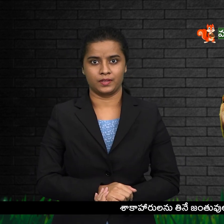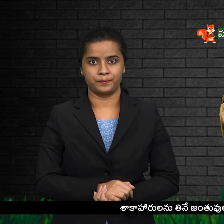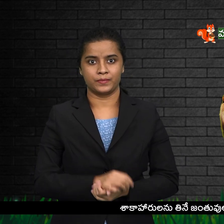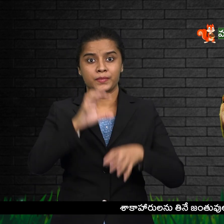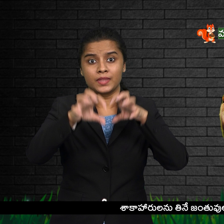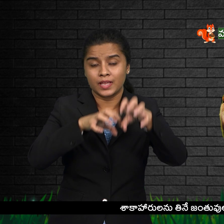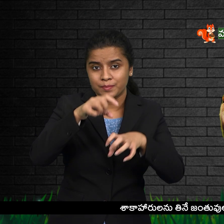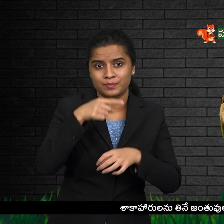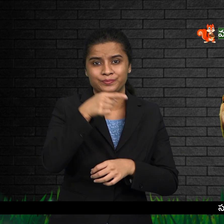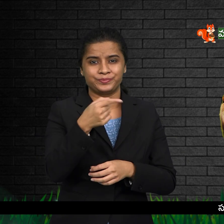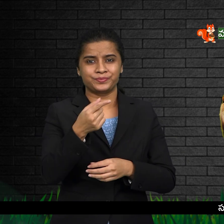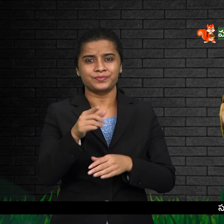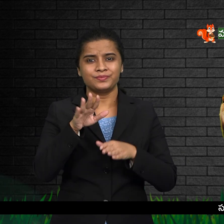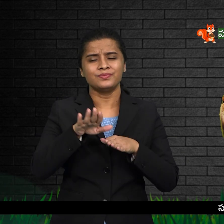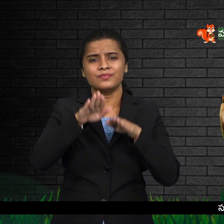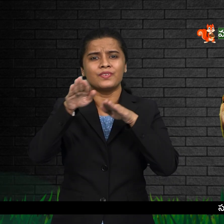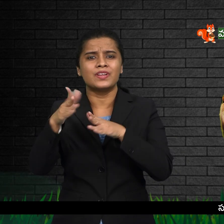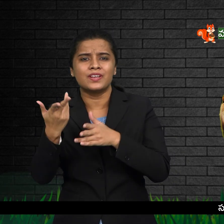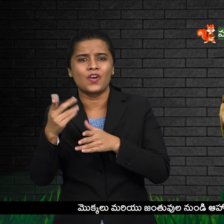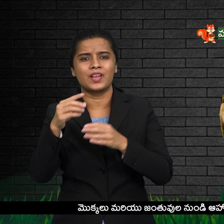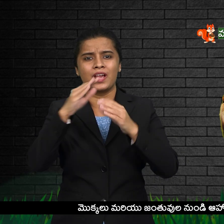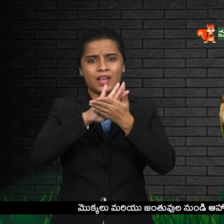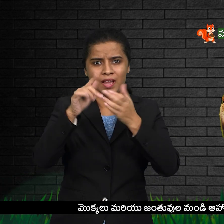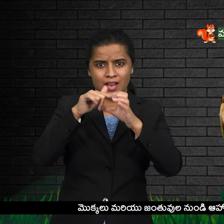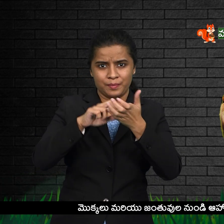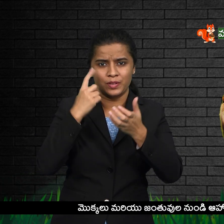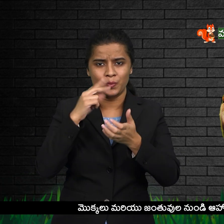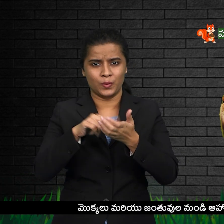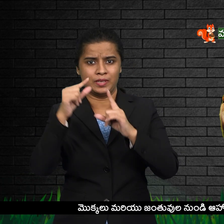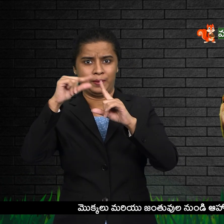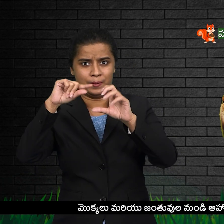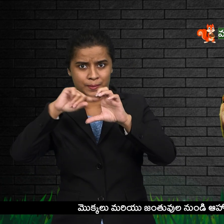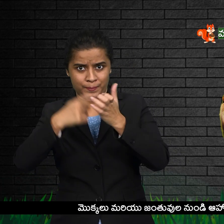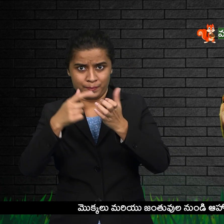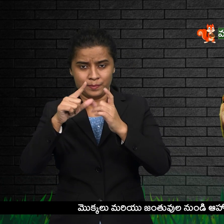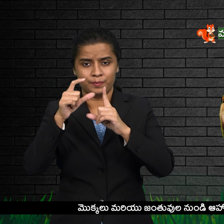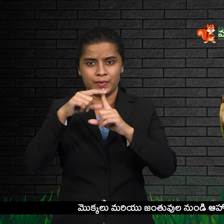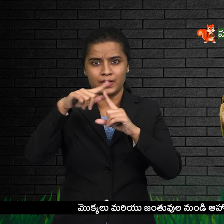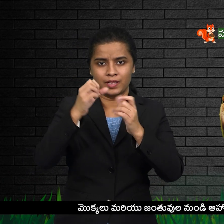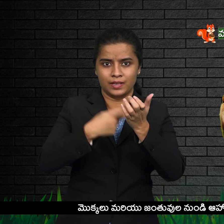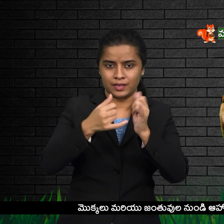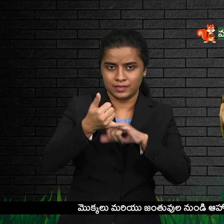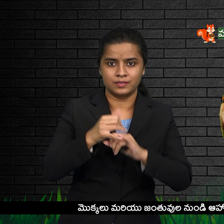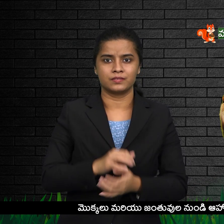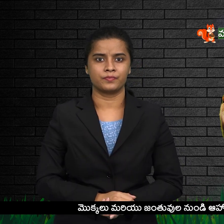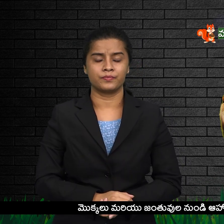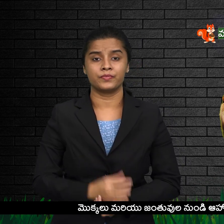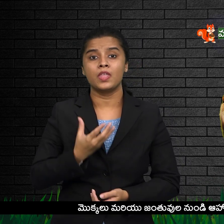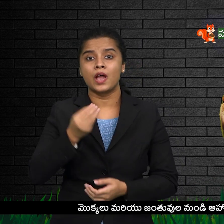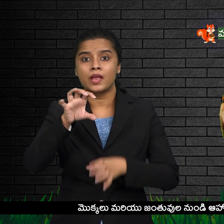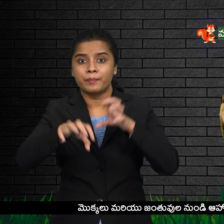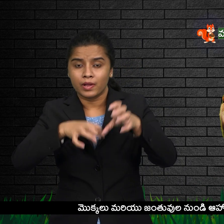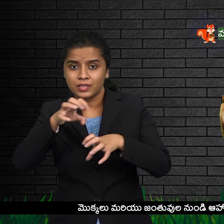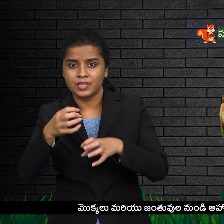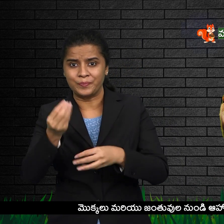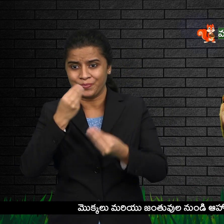తినే జంతువులు. సర్వభక్షకులు. మొక్కలు మరియు జంతువుల నుండి ఆహారాన్ని పొందే జంతువులను